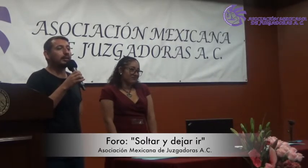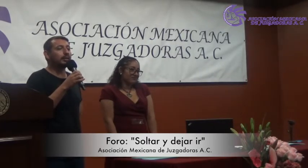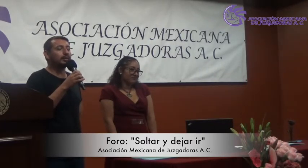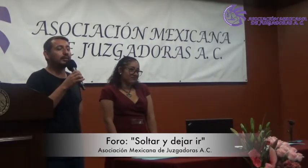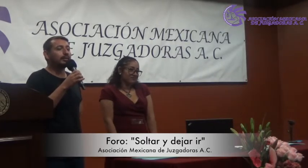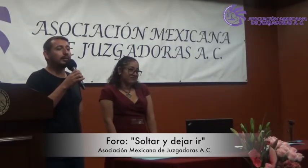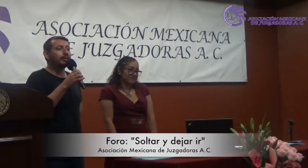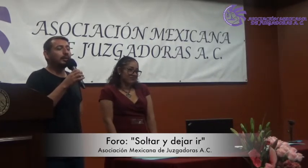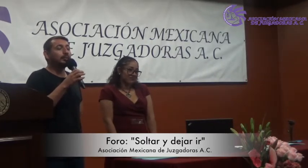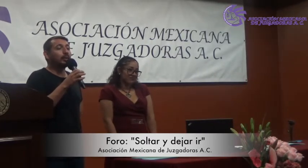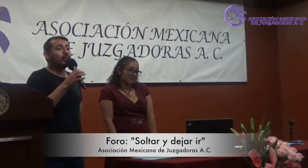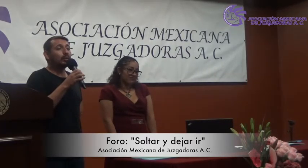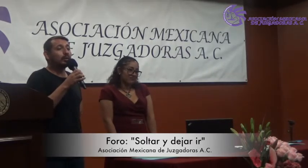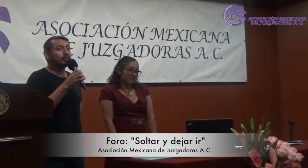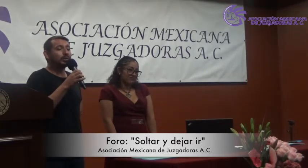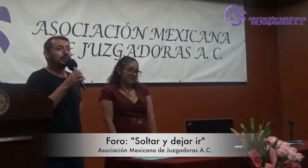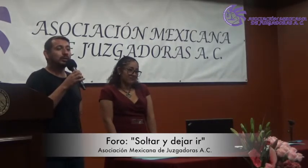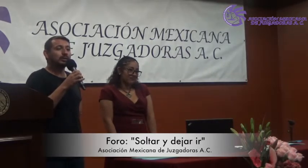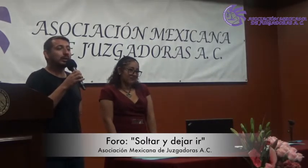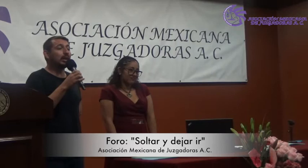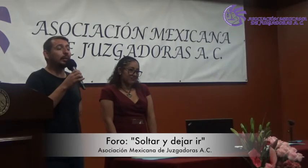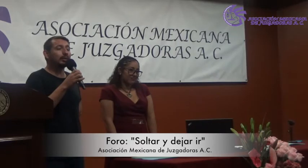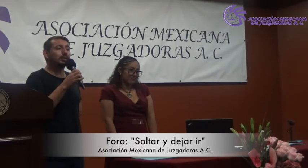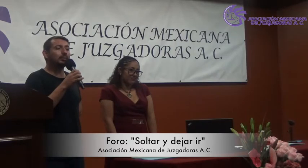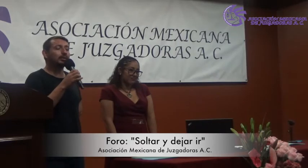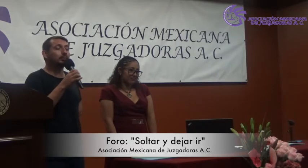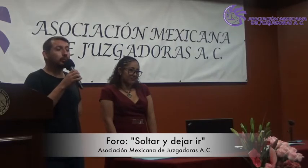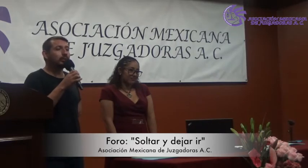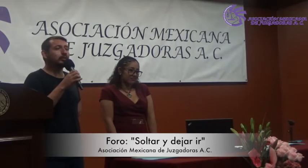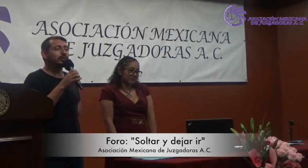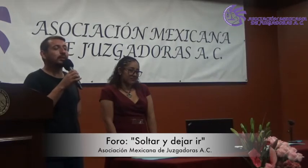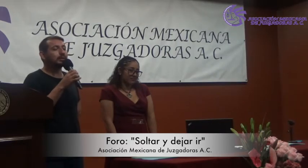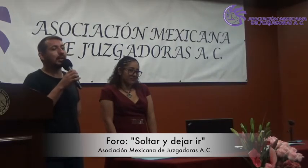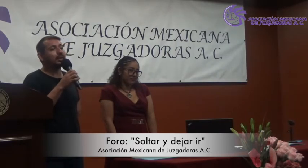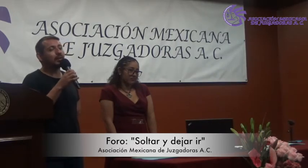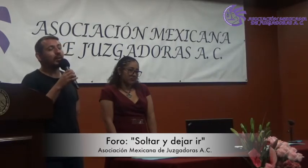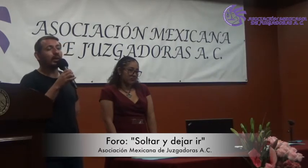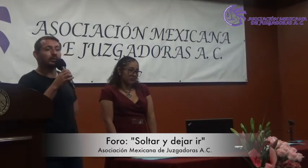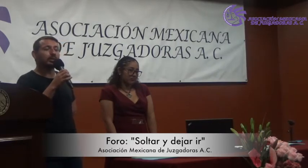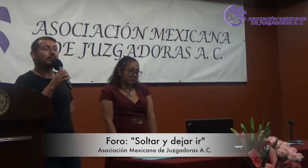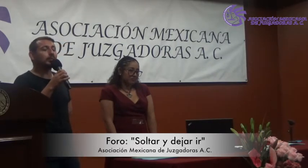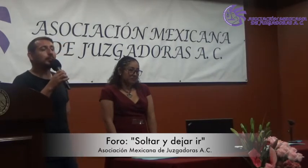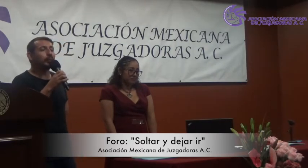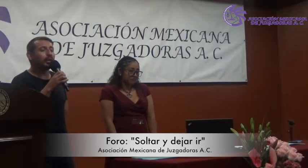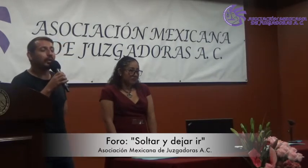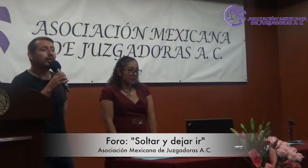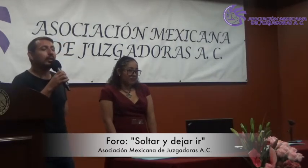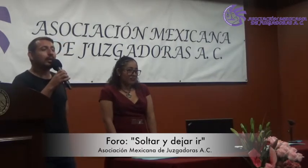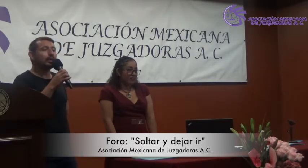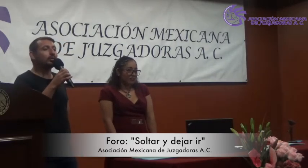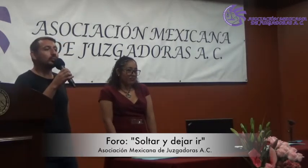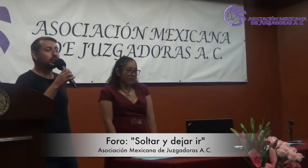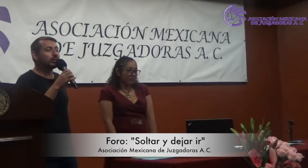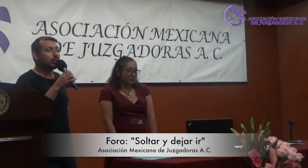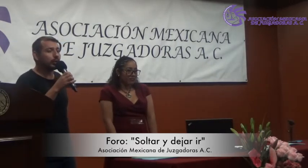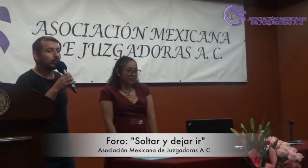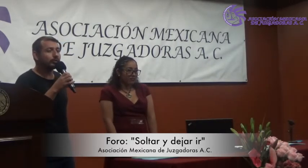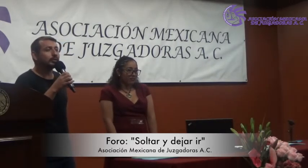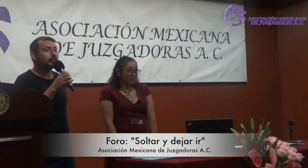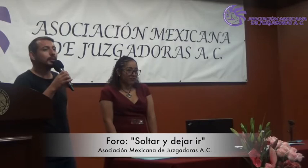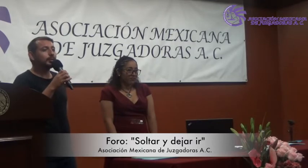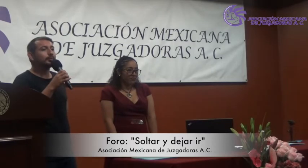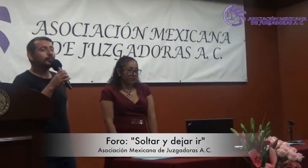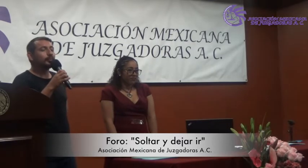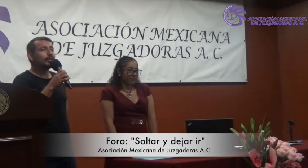que y me acuerdo de muchas cosas, y la verdad se me hace muy difícil estar dentro de la casa de mi mamá porque allí tengo muchos